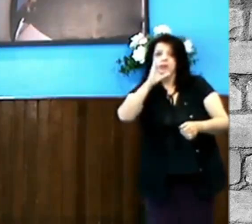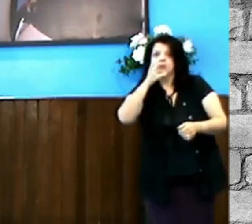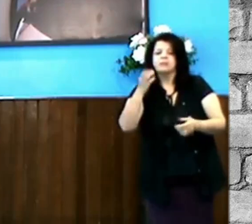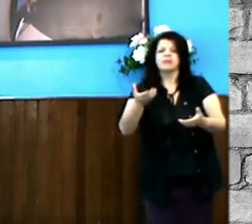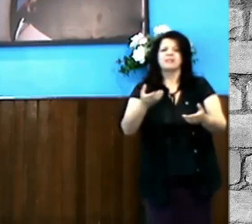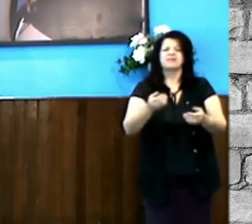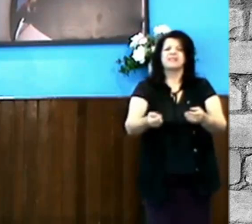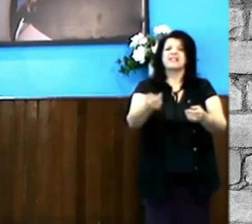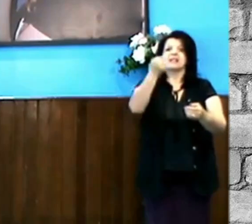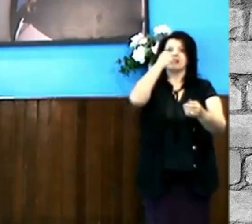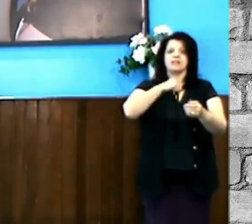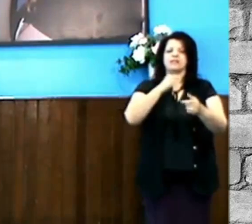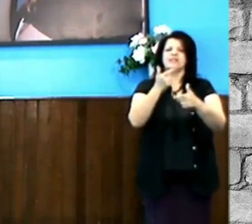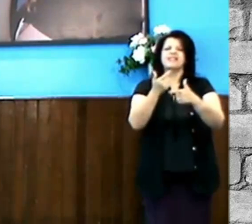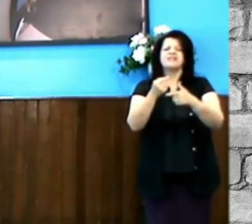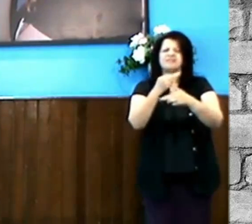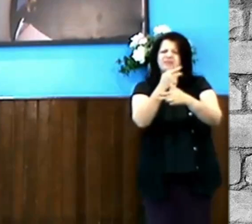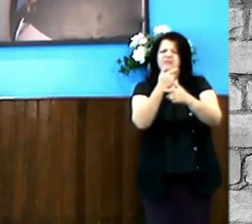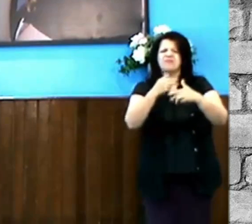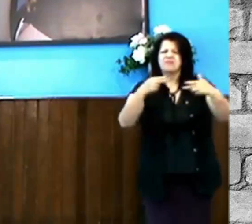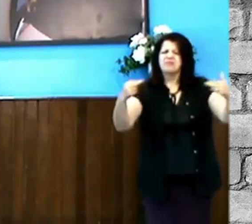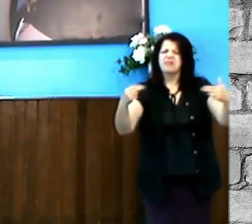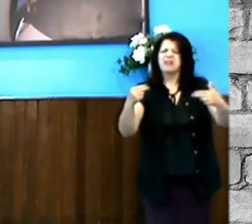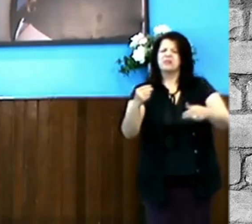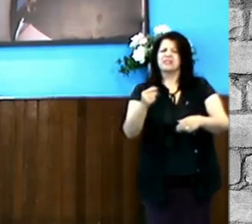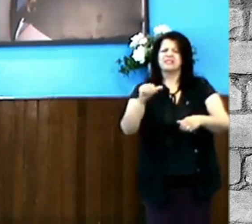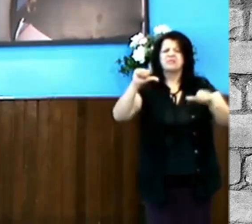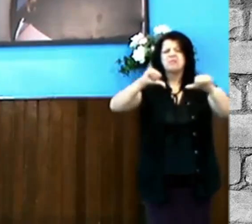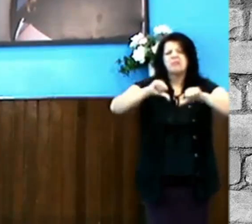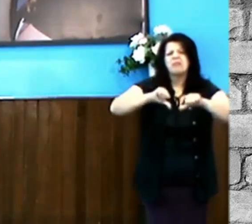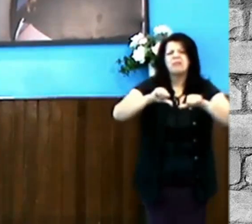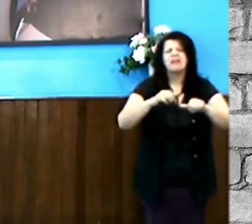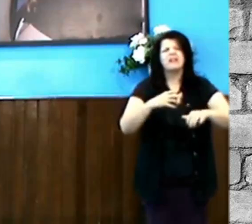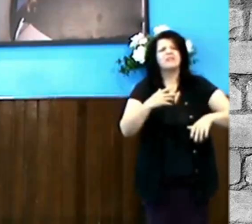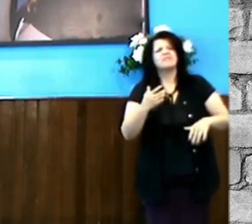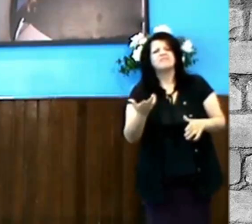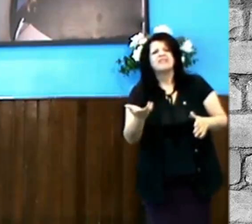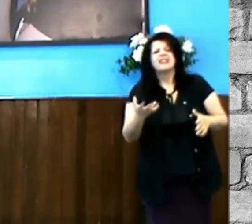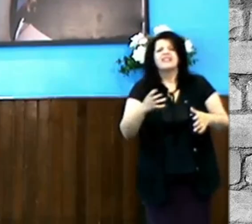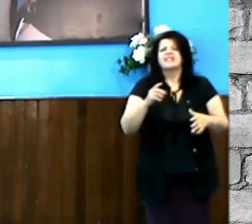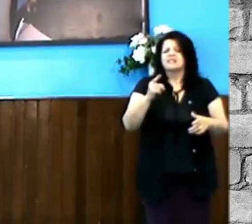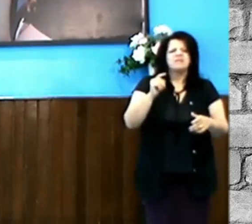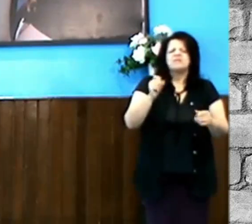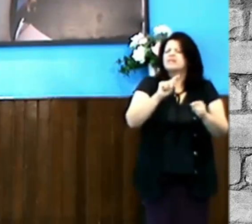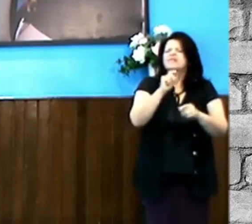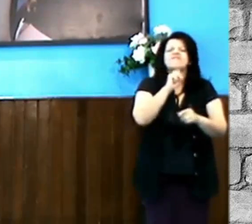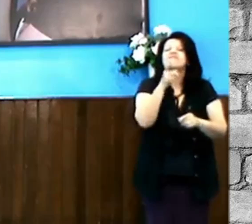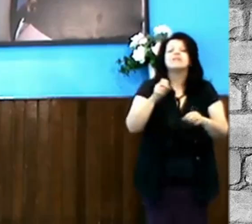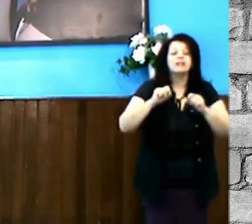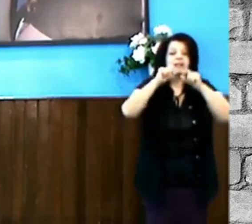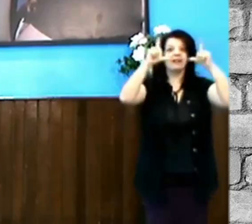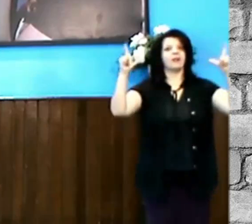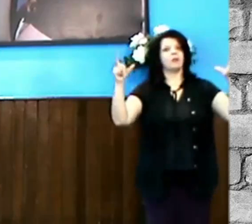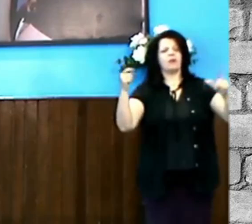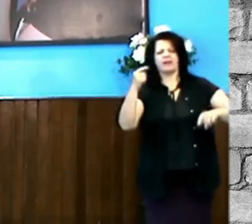querer. Ninguém acorda de manhã e diz, acho que hoje estou pensando em me intoxicar. Algo